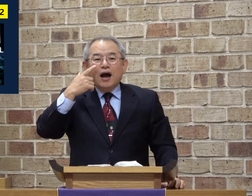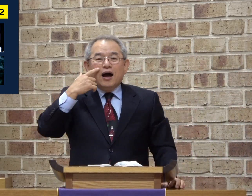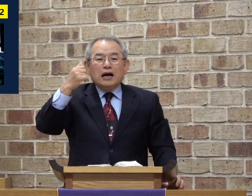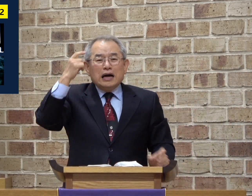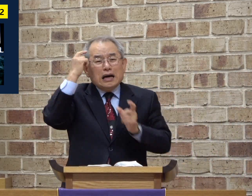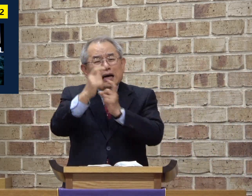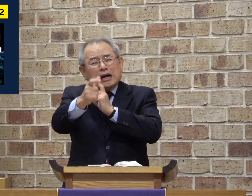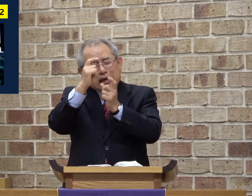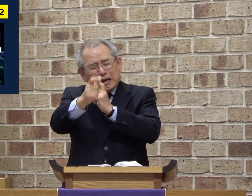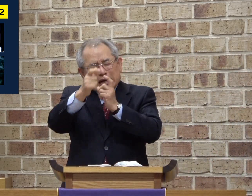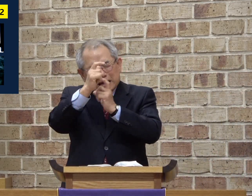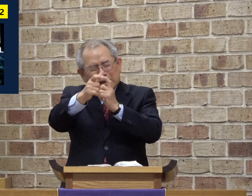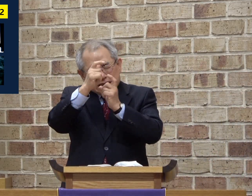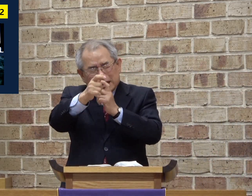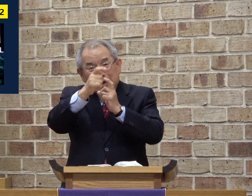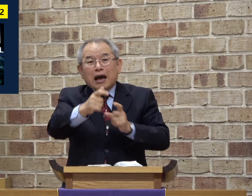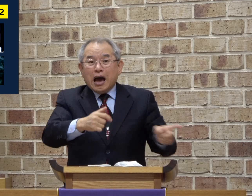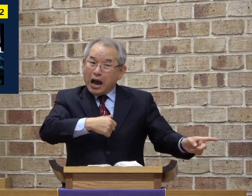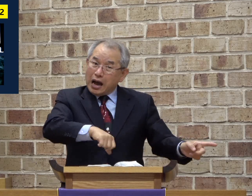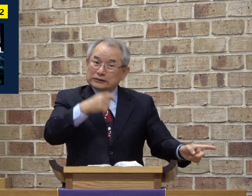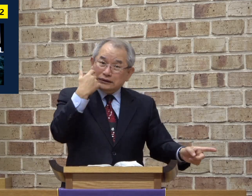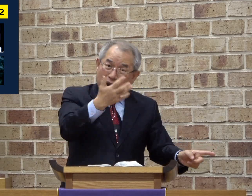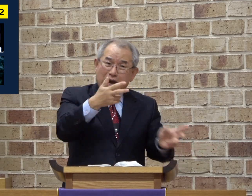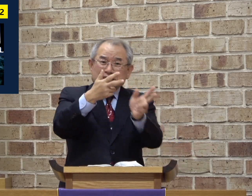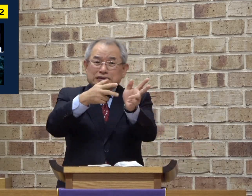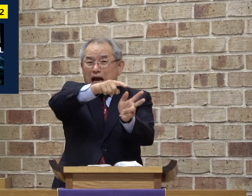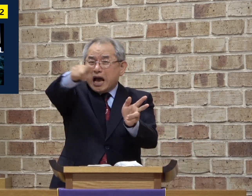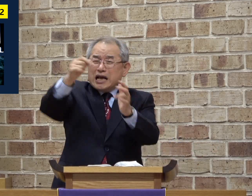근데 아빠는 그게 들리지 않습니다. 그래서 아들이